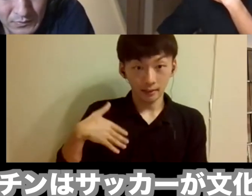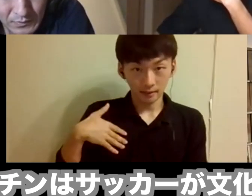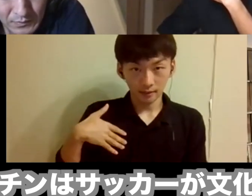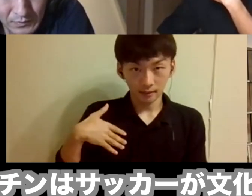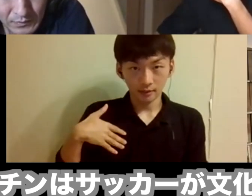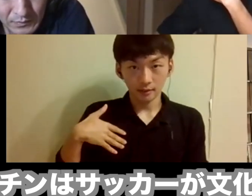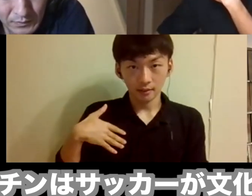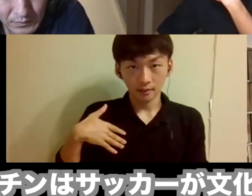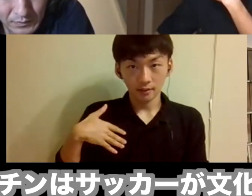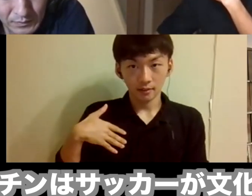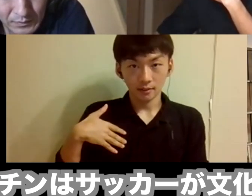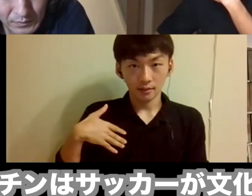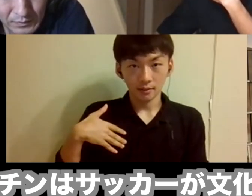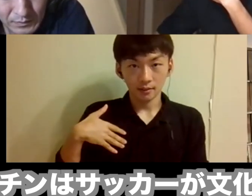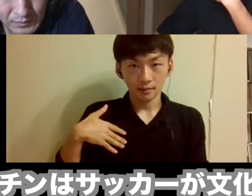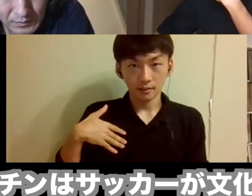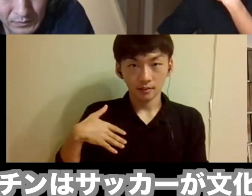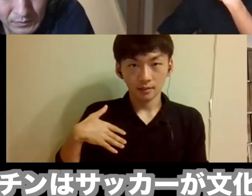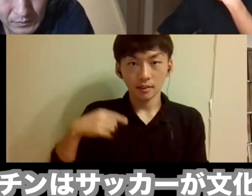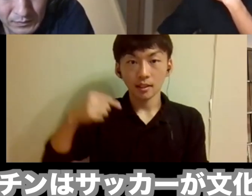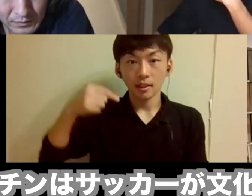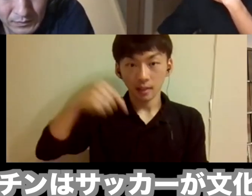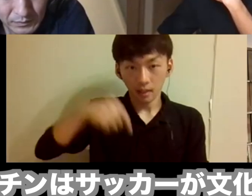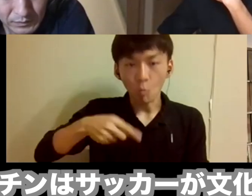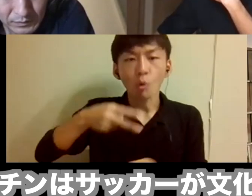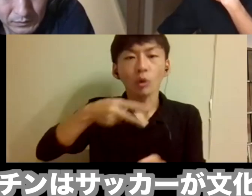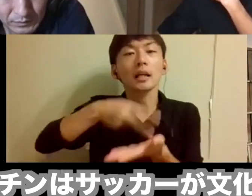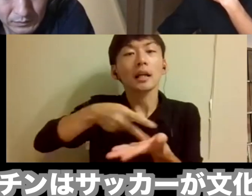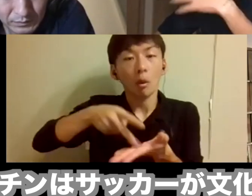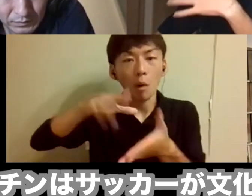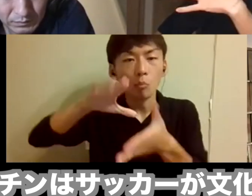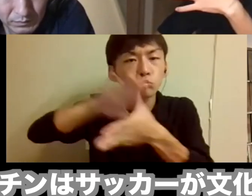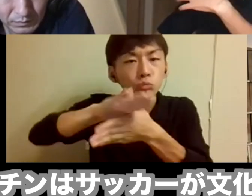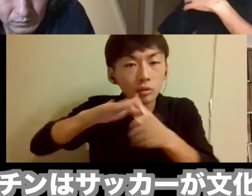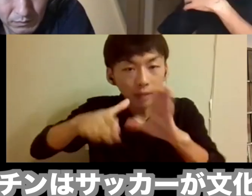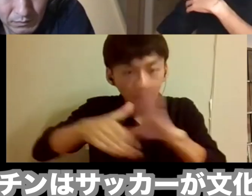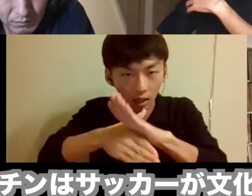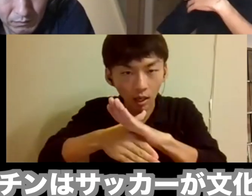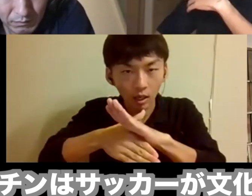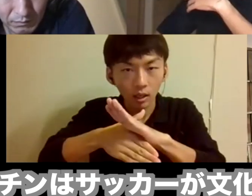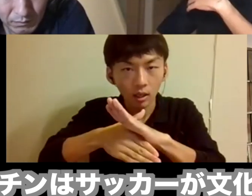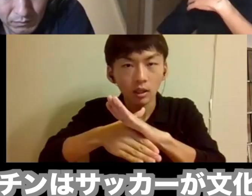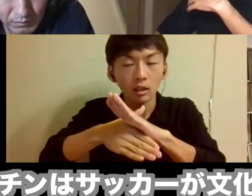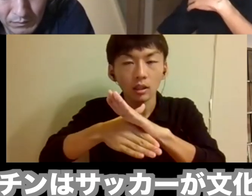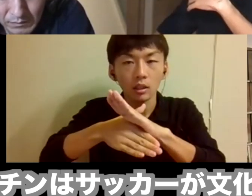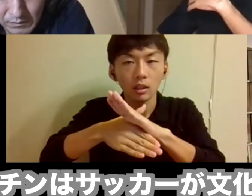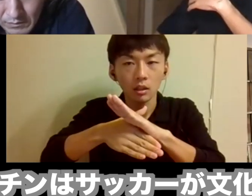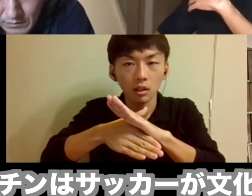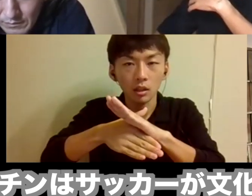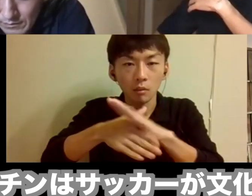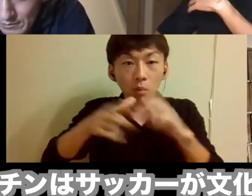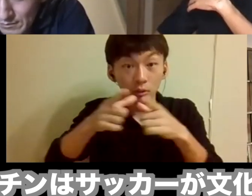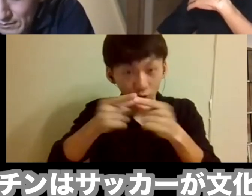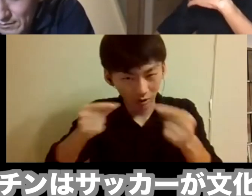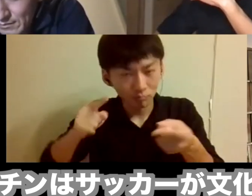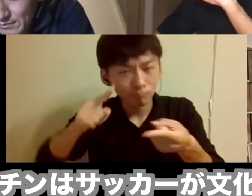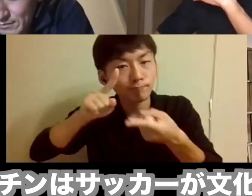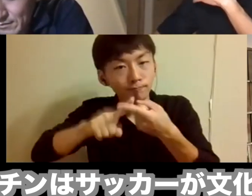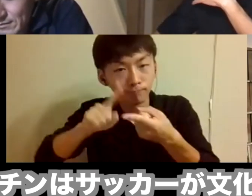が8分かというか国なんか公そのものなのでやっぱりブランドの数の多